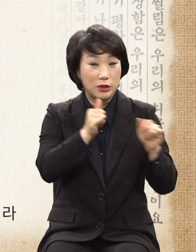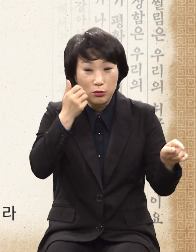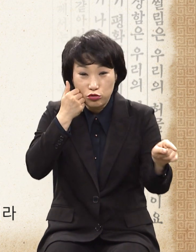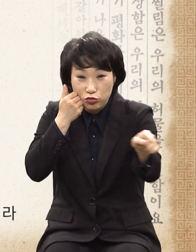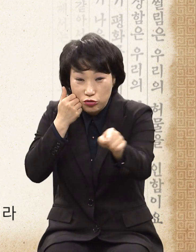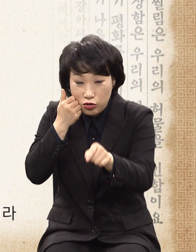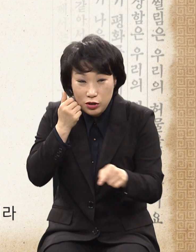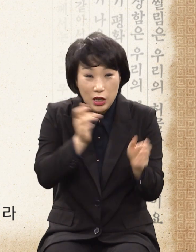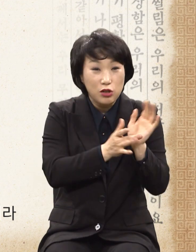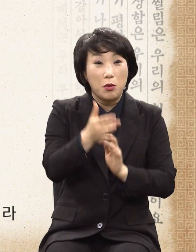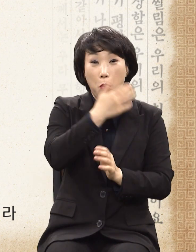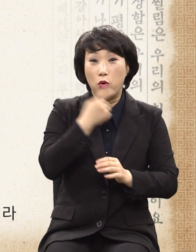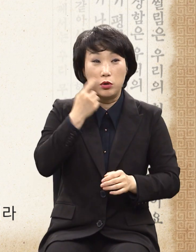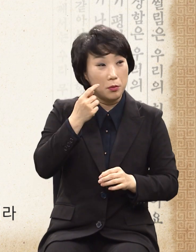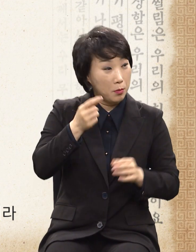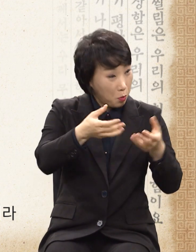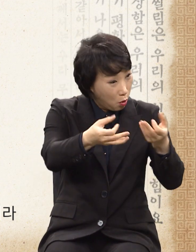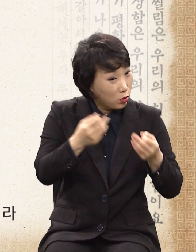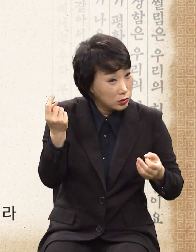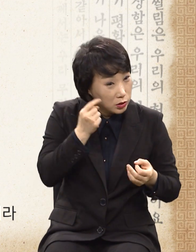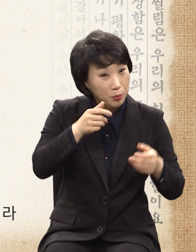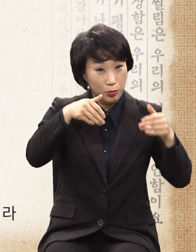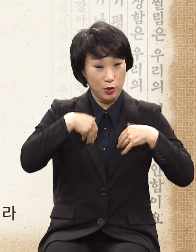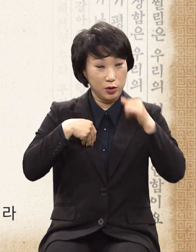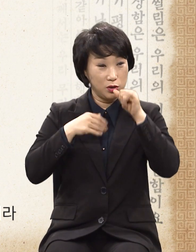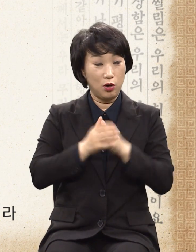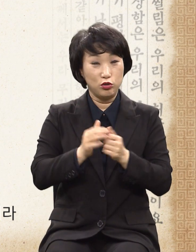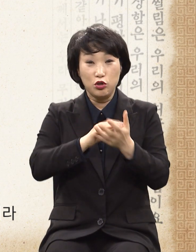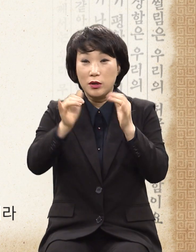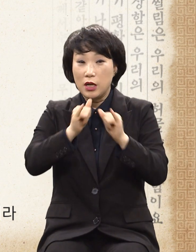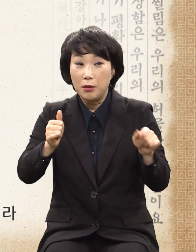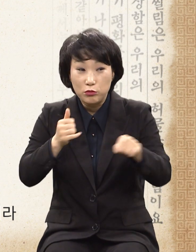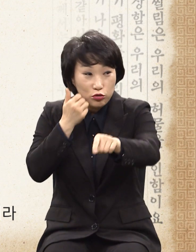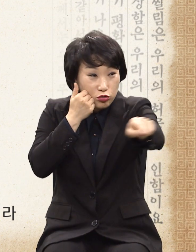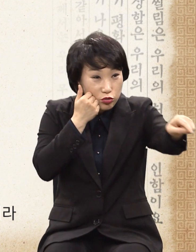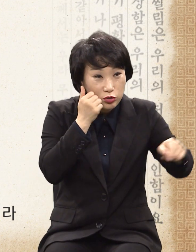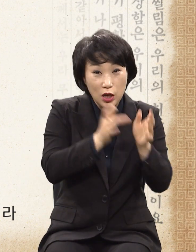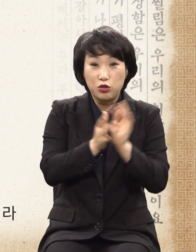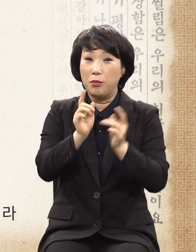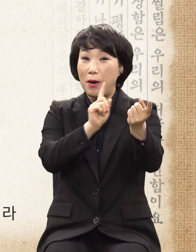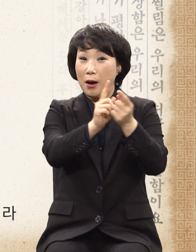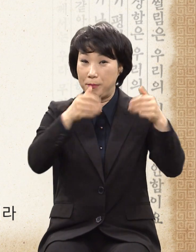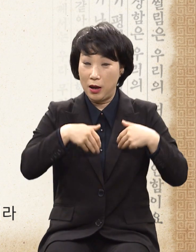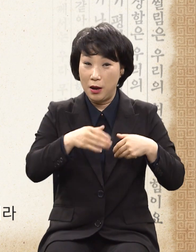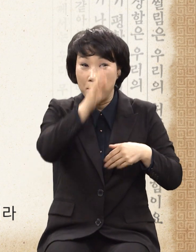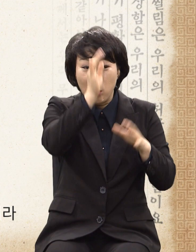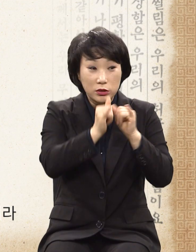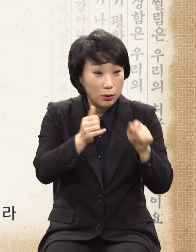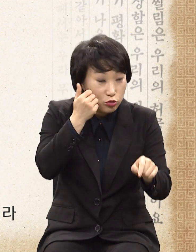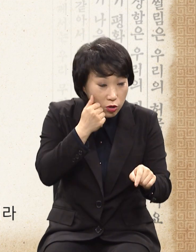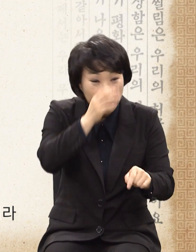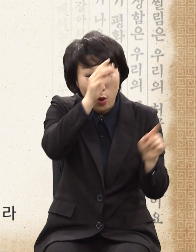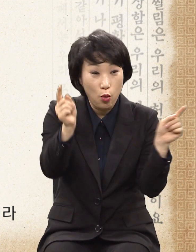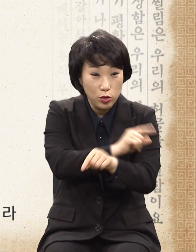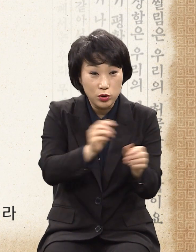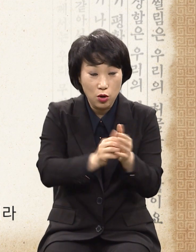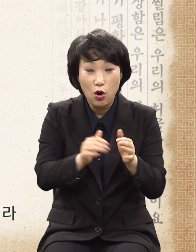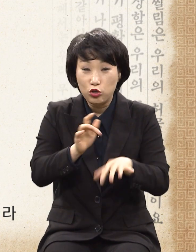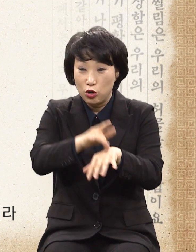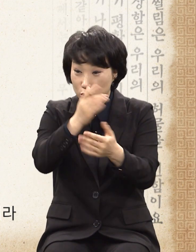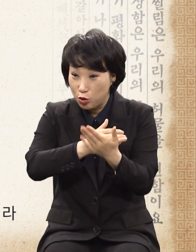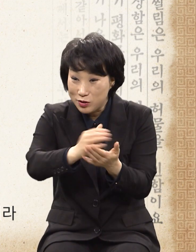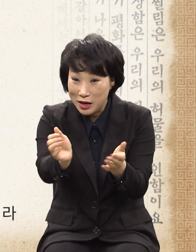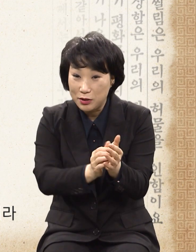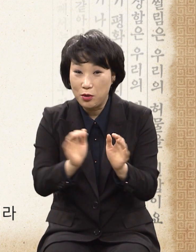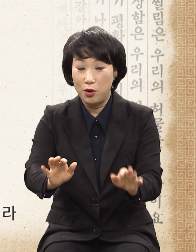예수 복음을 들어야 된다. 수많은 사람이 예수를 만나야 된다. 병든 사람은 치료받고 귀신은